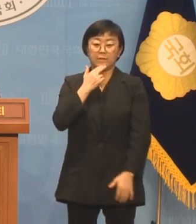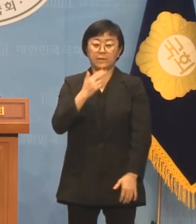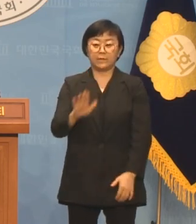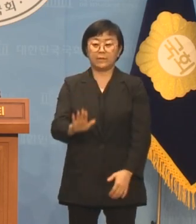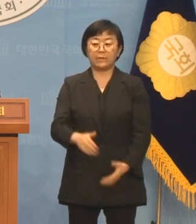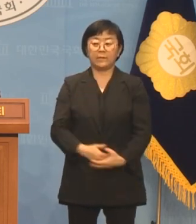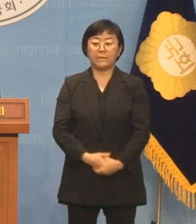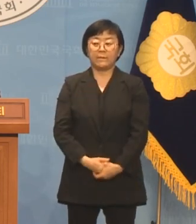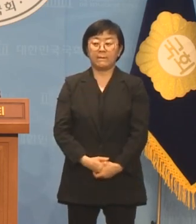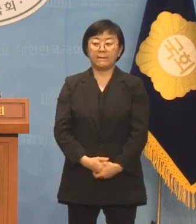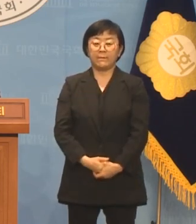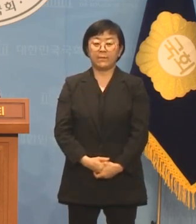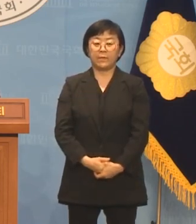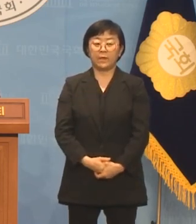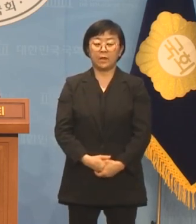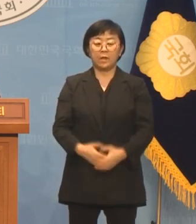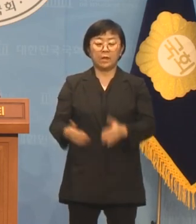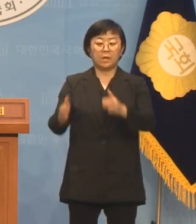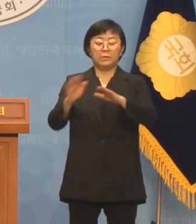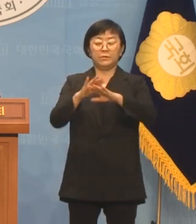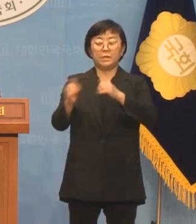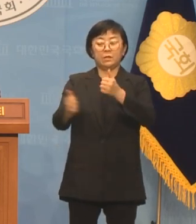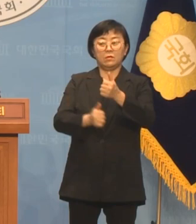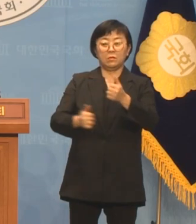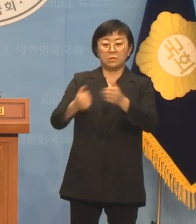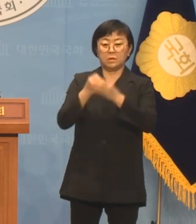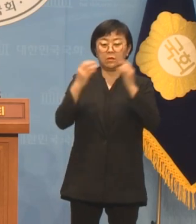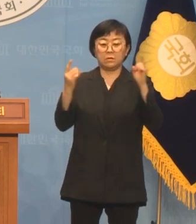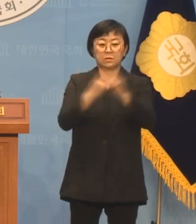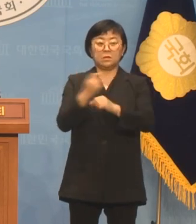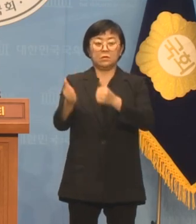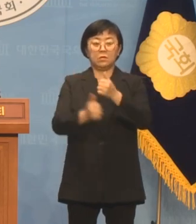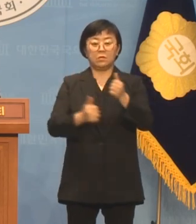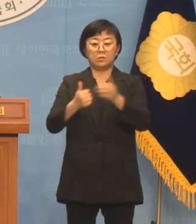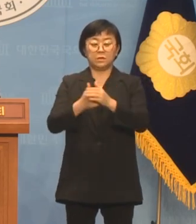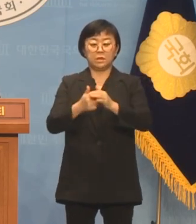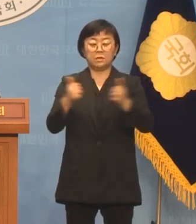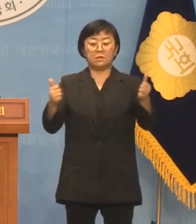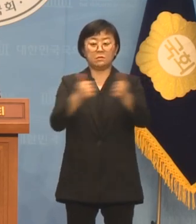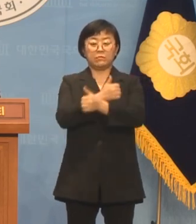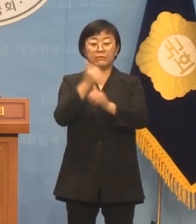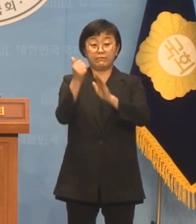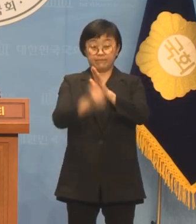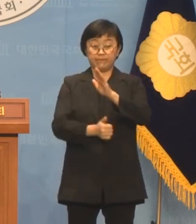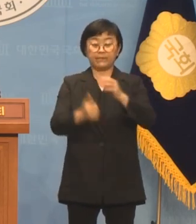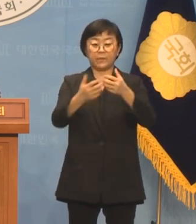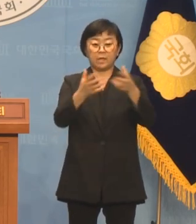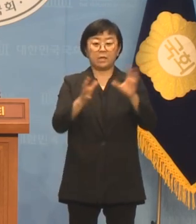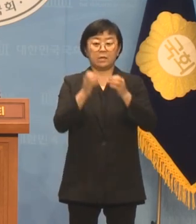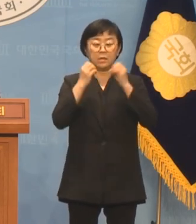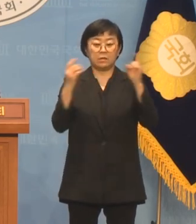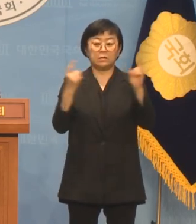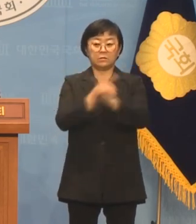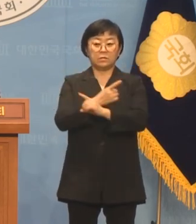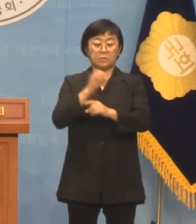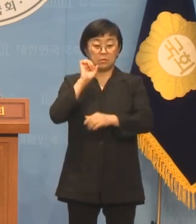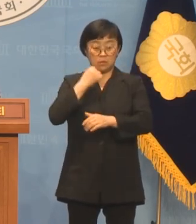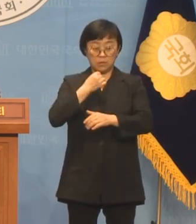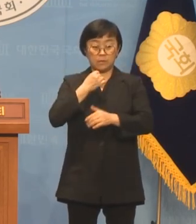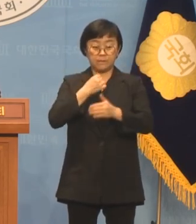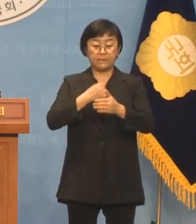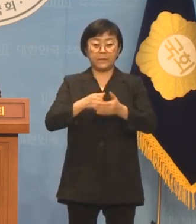않았습니다. 비대위원장, 당 혁신위원장의 인사 실패로 당이 개혁하지 못하고